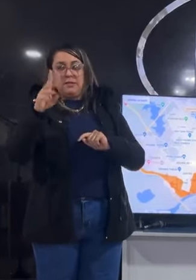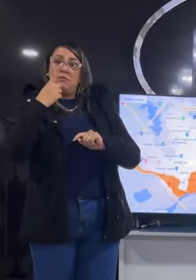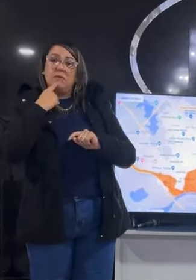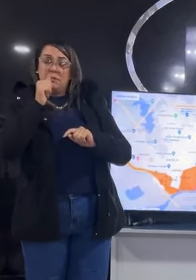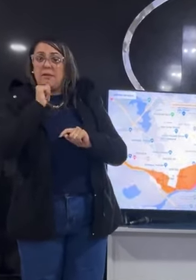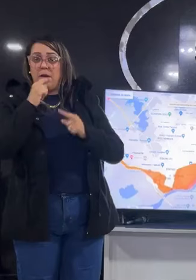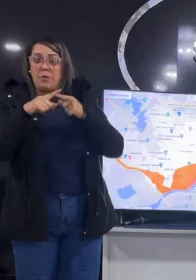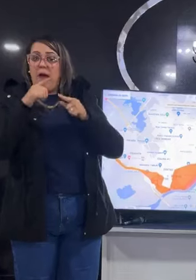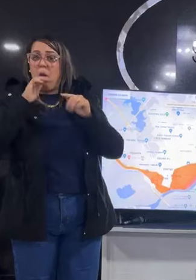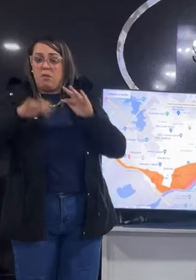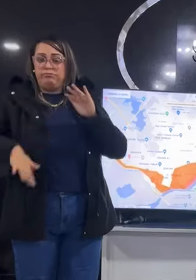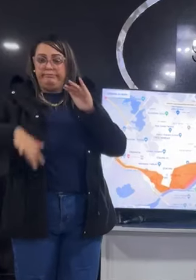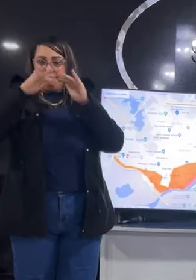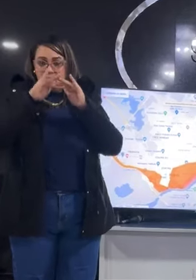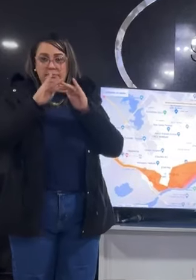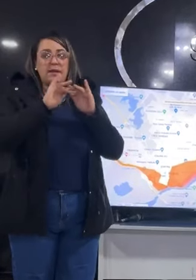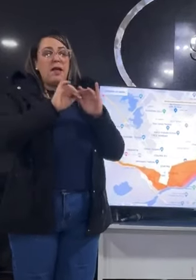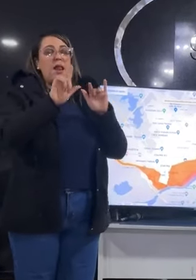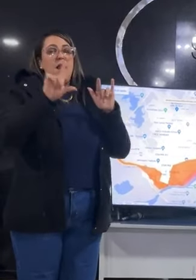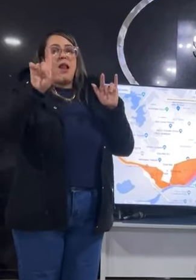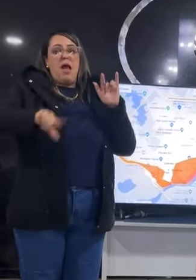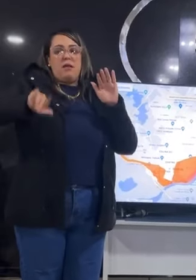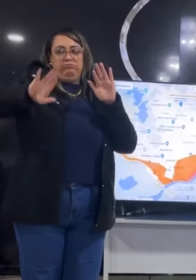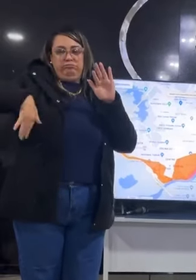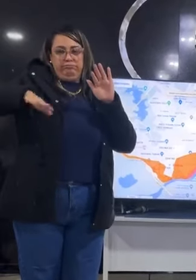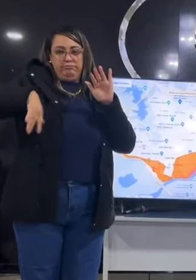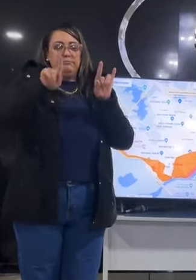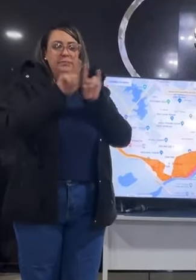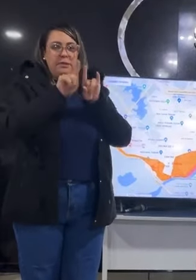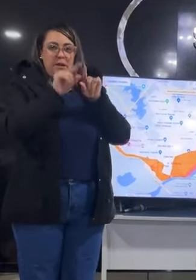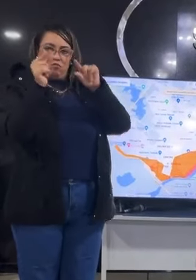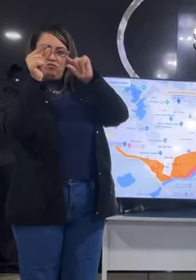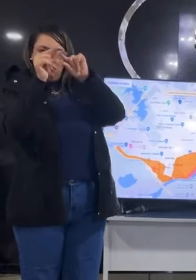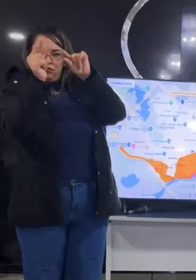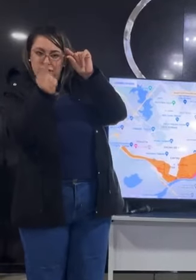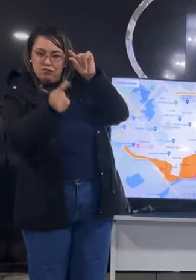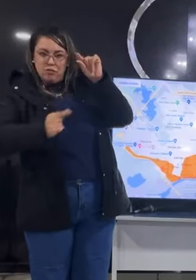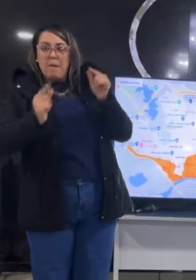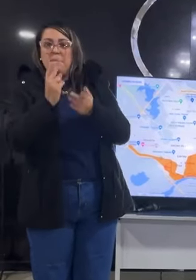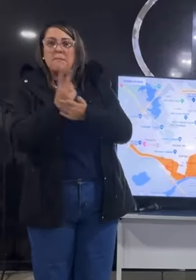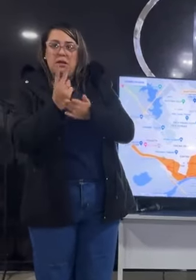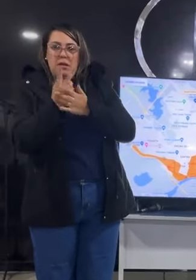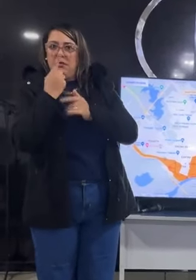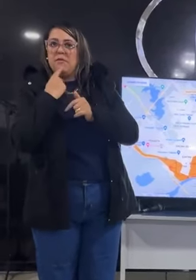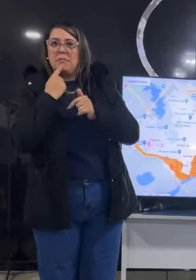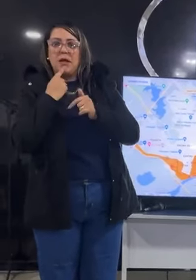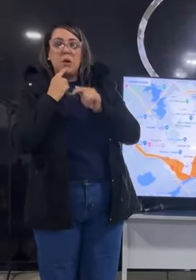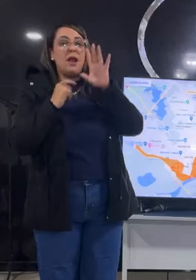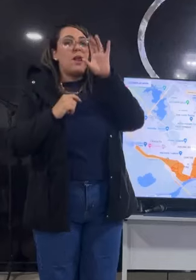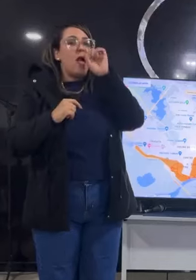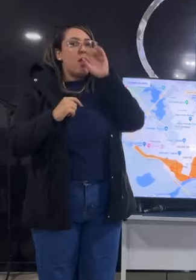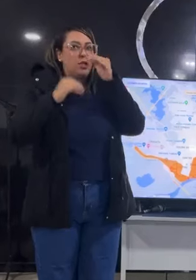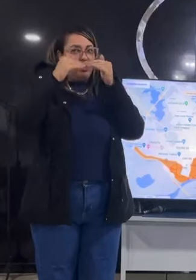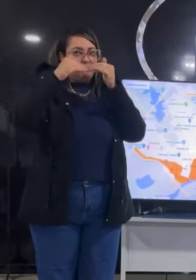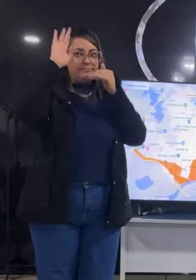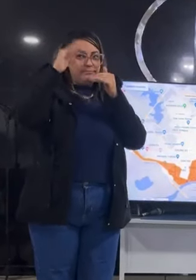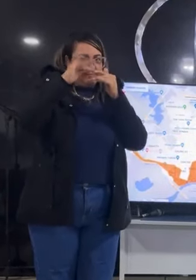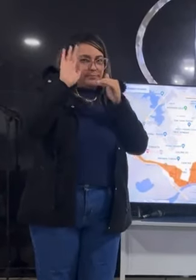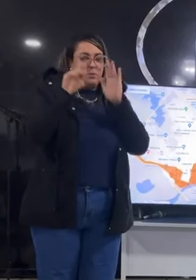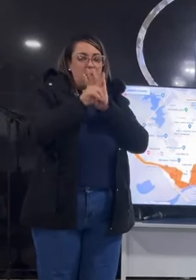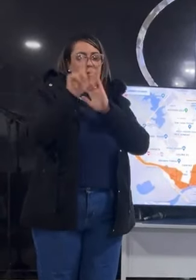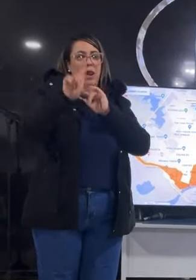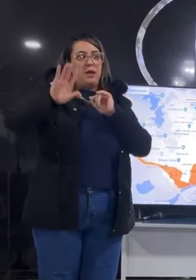vermelho aqui o Laranjal essa parte toda de baixo em vermelho mantemos em laranja só partes partes de cima